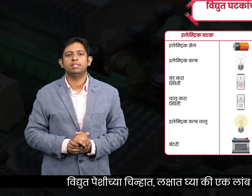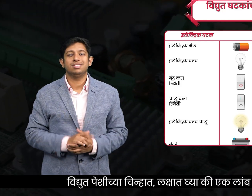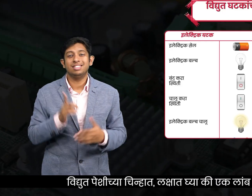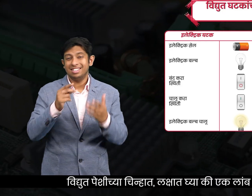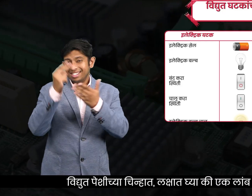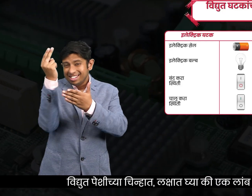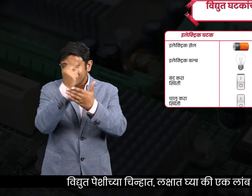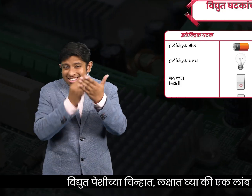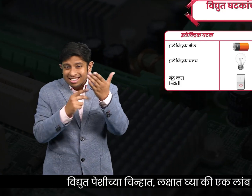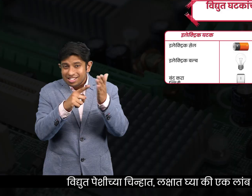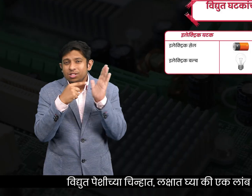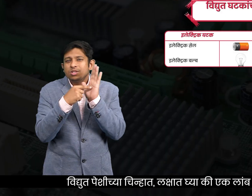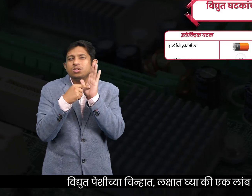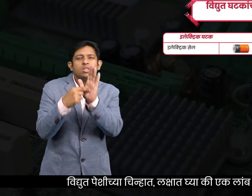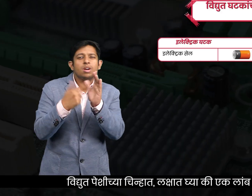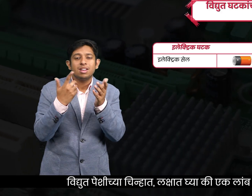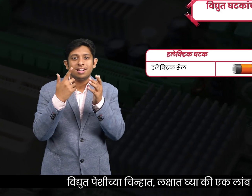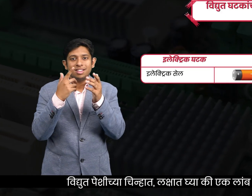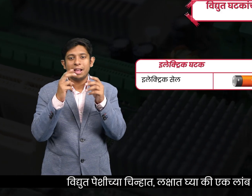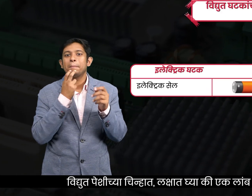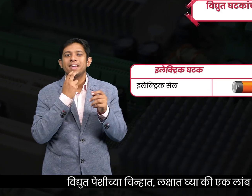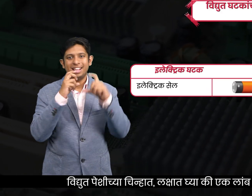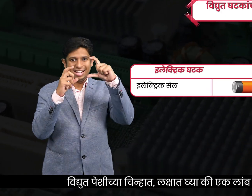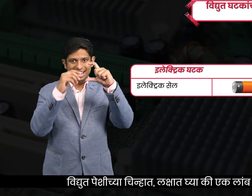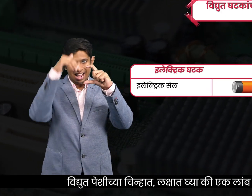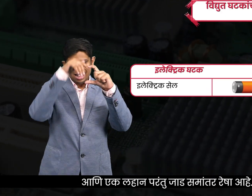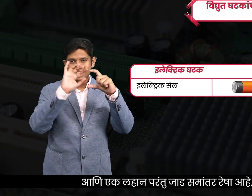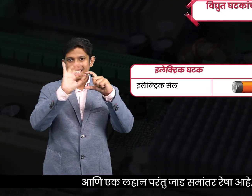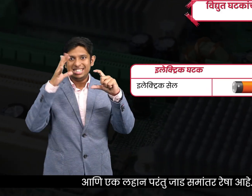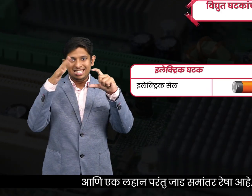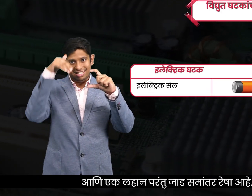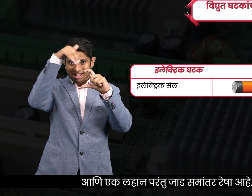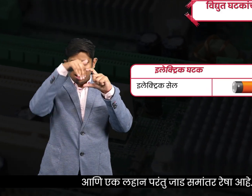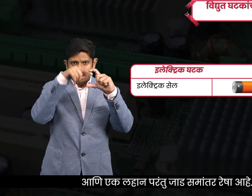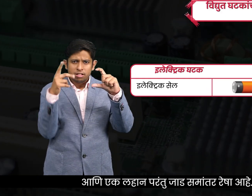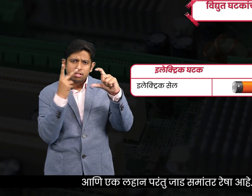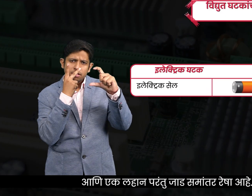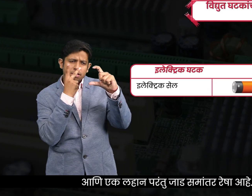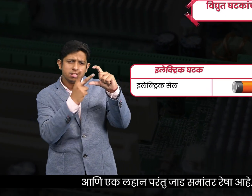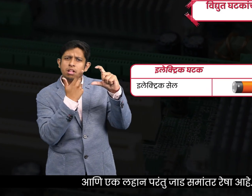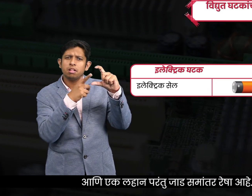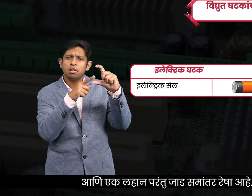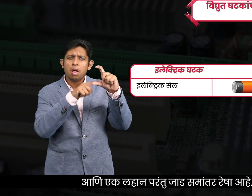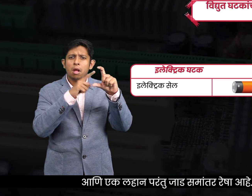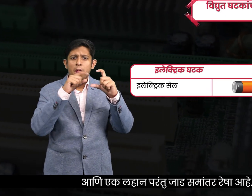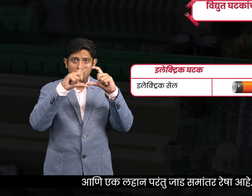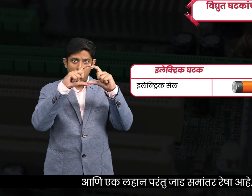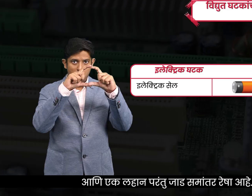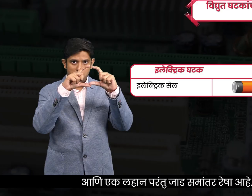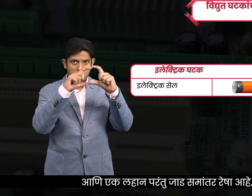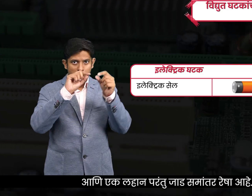विद्युत सेल चिन्हात लक्षात घ्या की एक लांब रेषा आणि एक लहान परंतु जाड समांतर रेषा आहे.